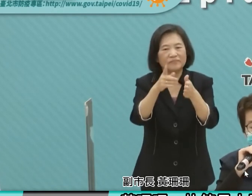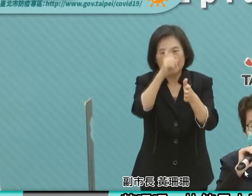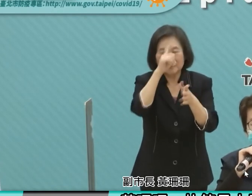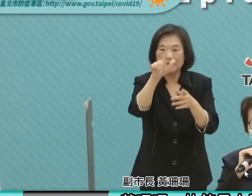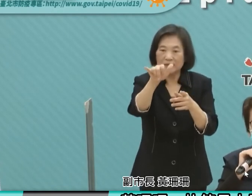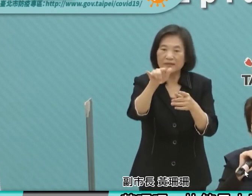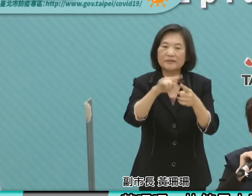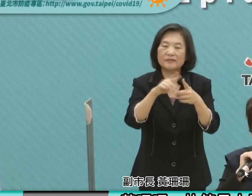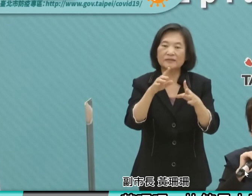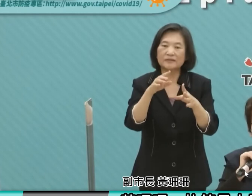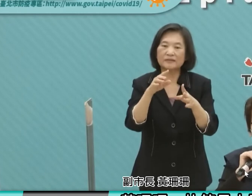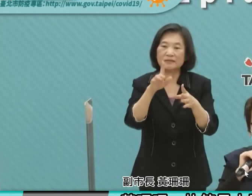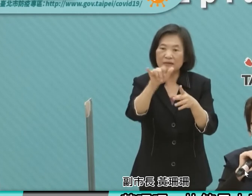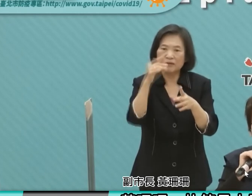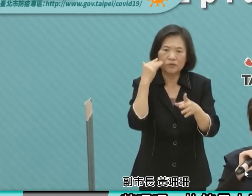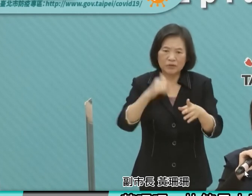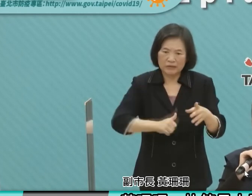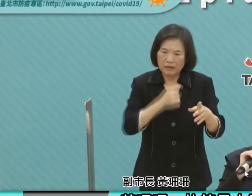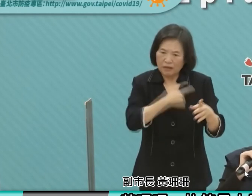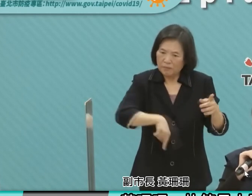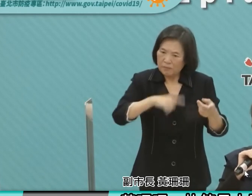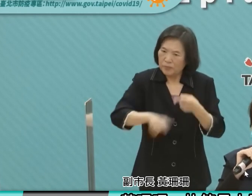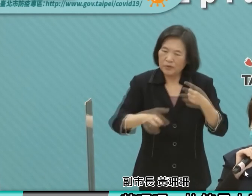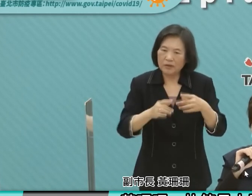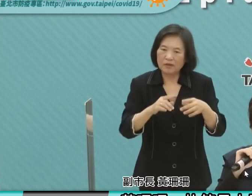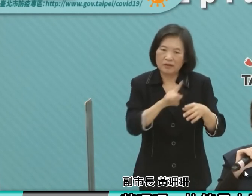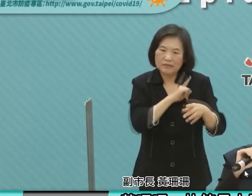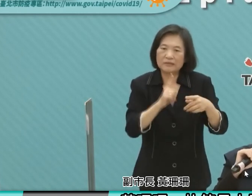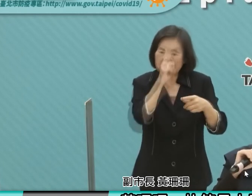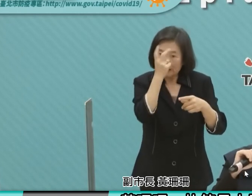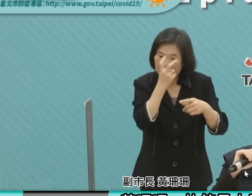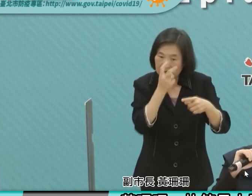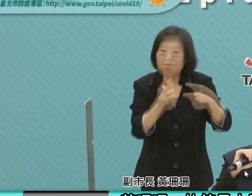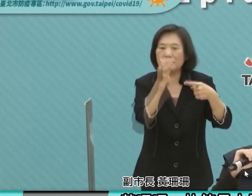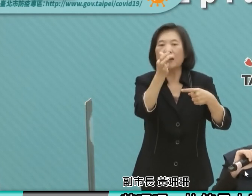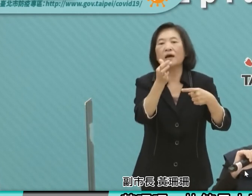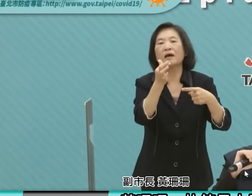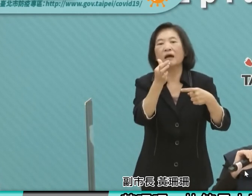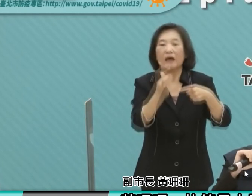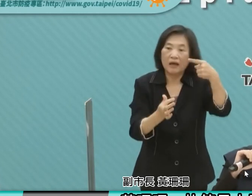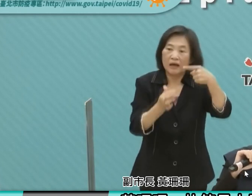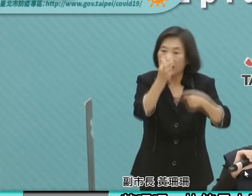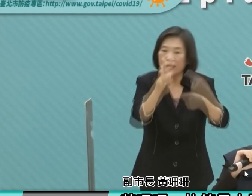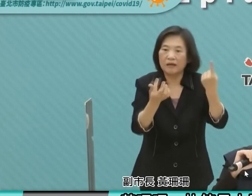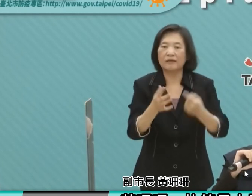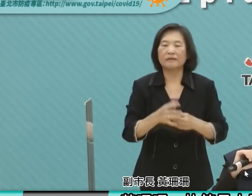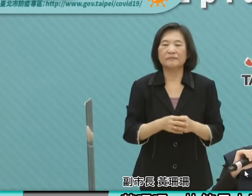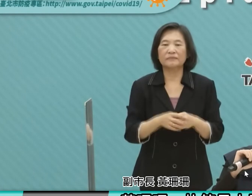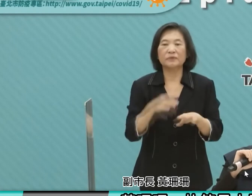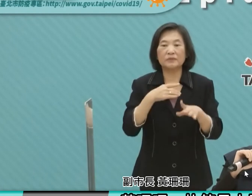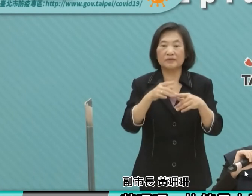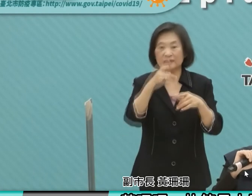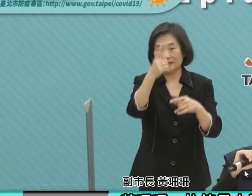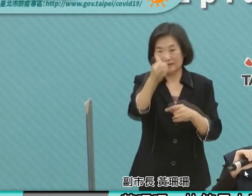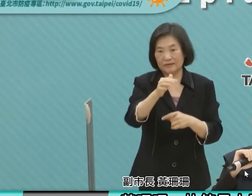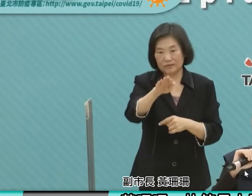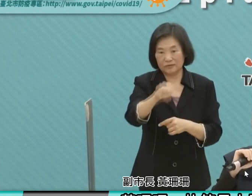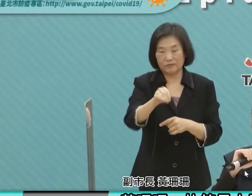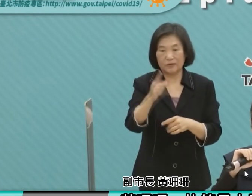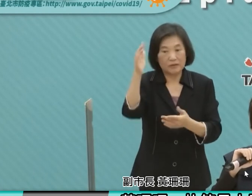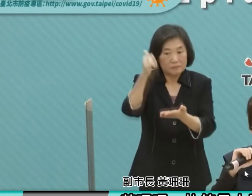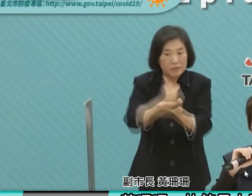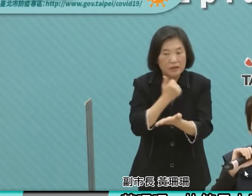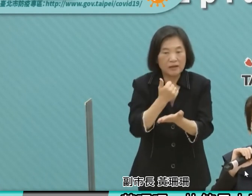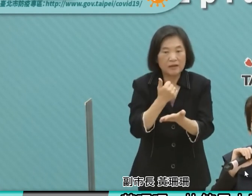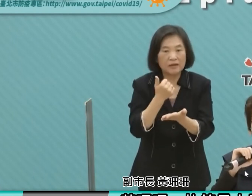师在相关的状况有状况的时候，我们可以先行快筛。所以目前为止我们买了1亿9000万，到货数